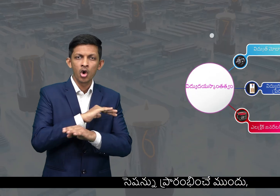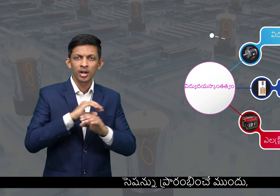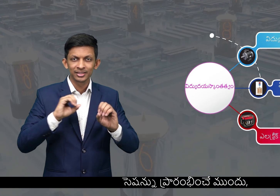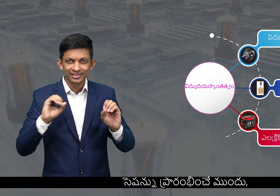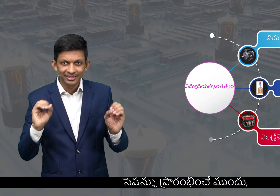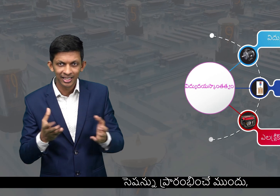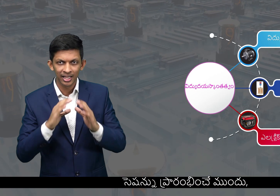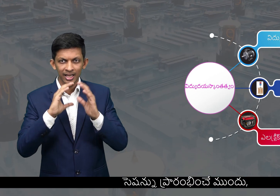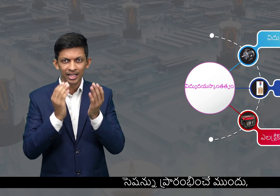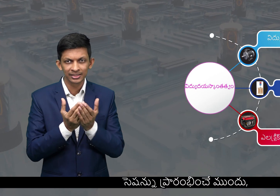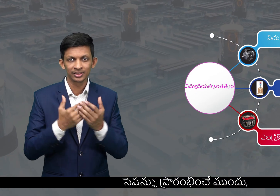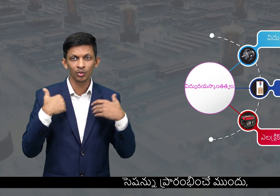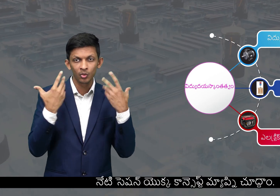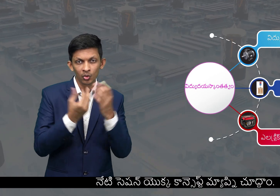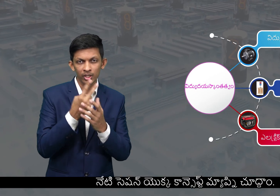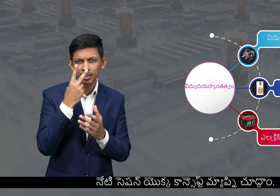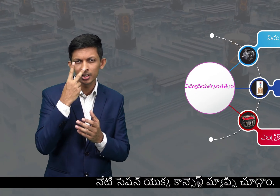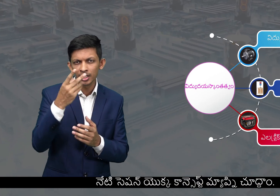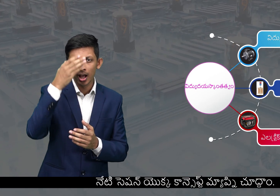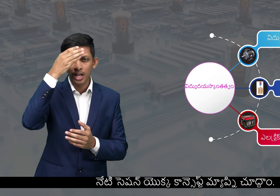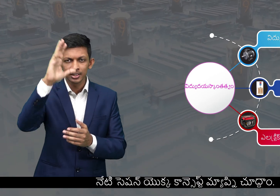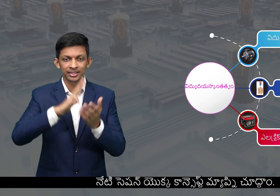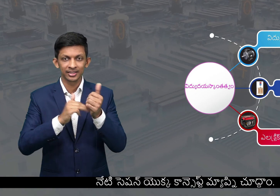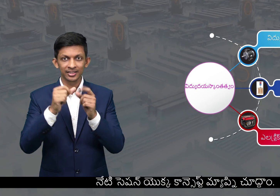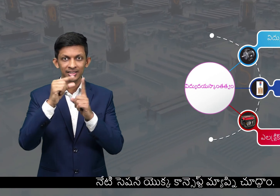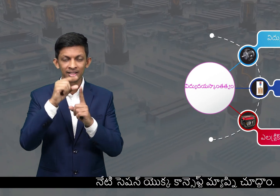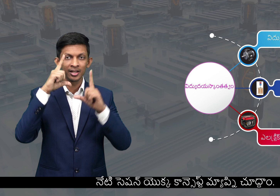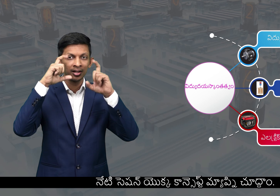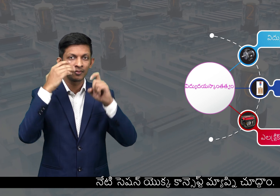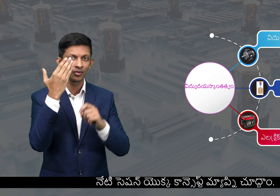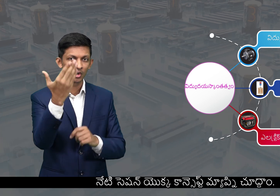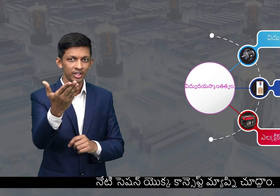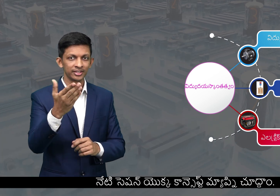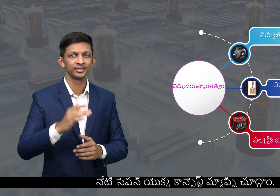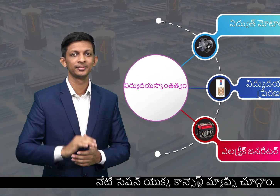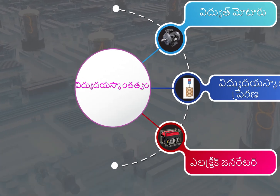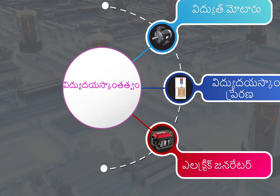సెషన్ను ప్రారంభించే ముందు నేటి సెషన్ యొక్క కాన్సెప్ట్ మ్యాప్ను చూద్దాం.